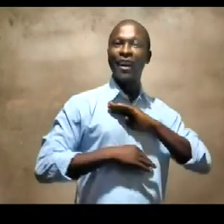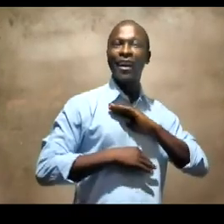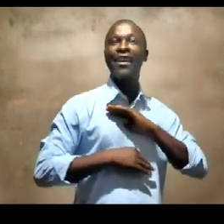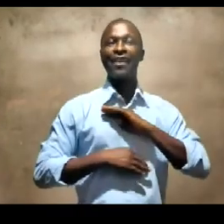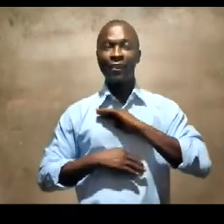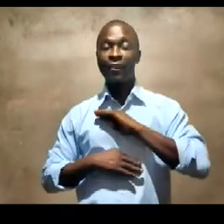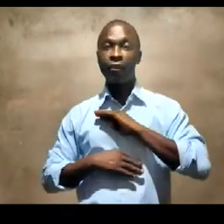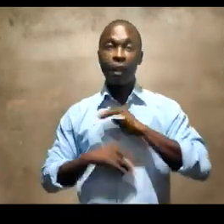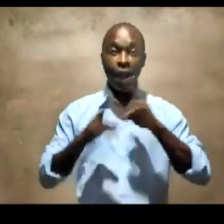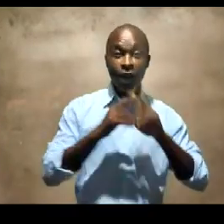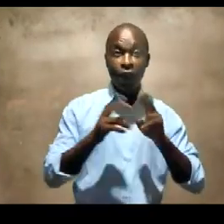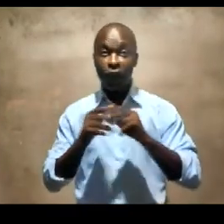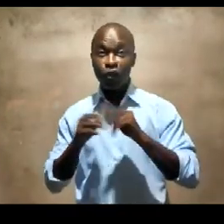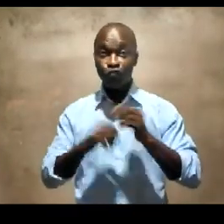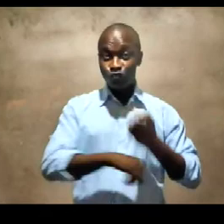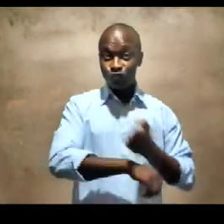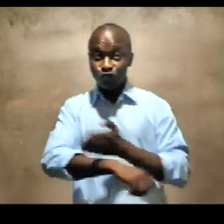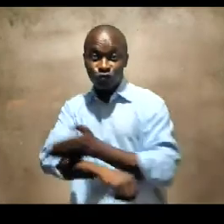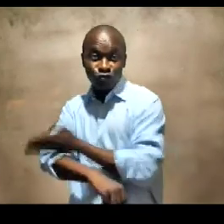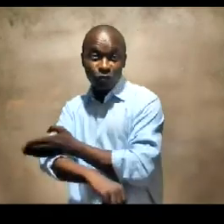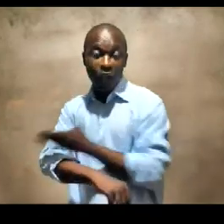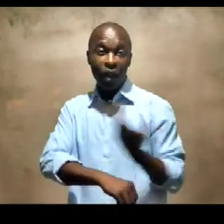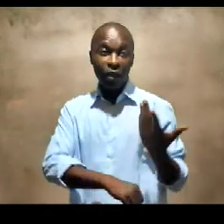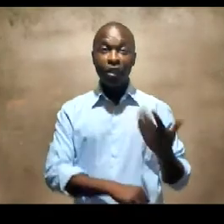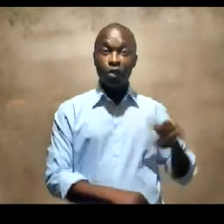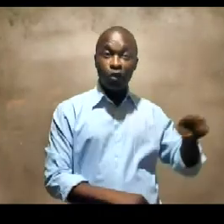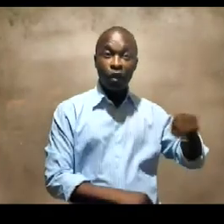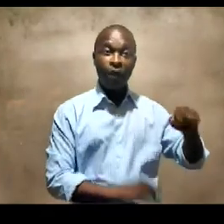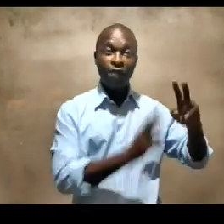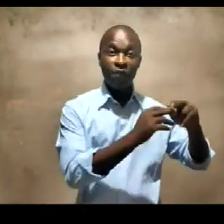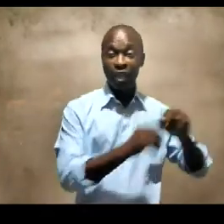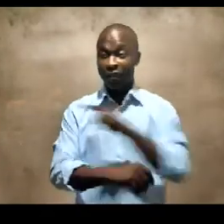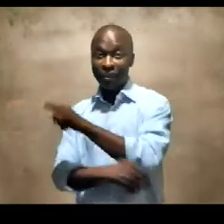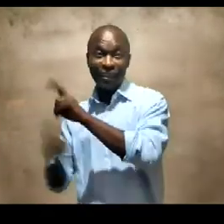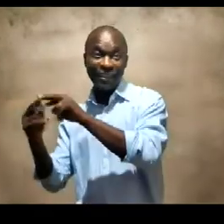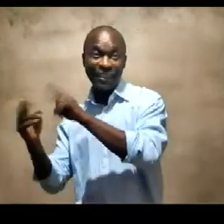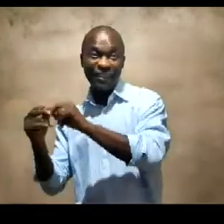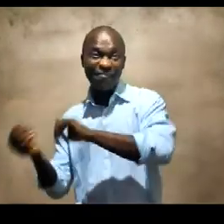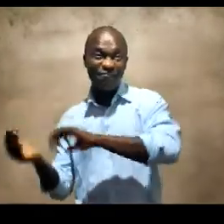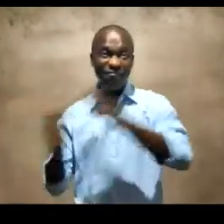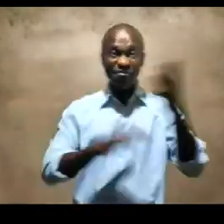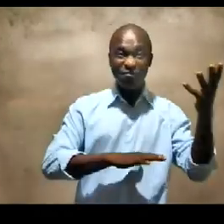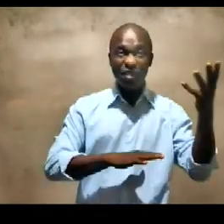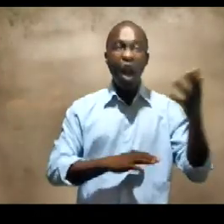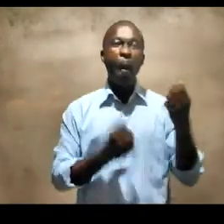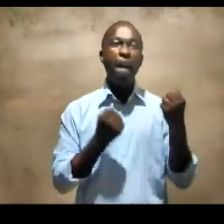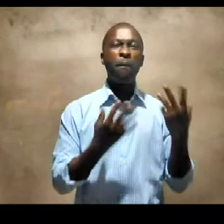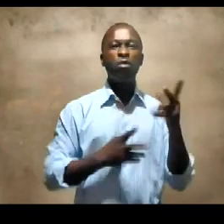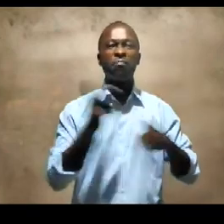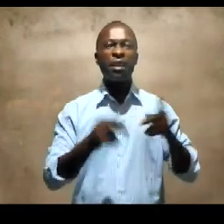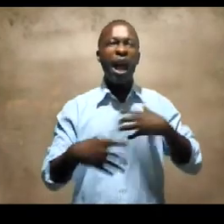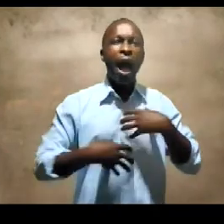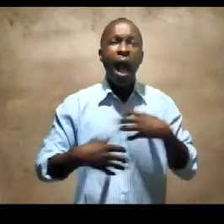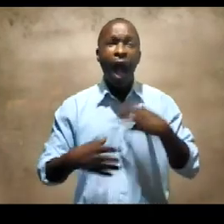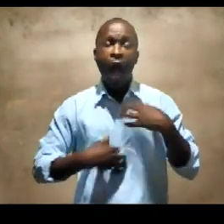à l'image des autres projets routiers exécutés au Cameroun, la route Mengon-Sombelima n'a pas échappé au sempiternel problème des